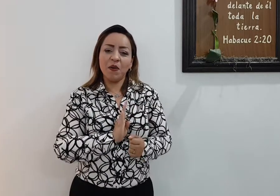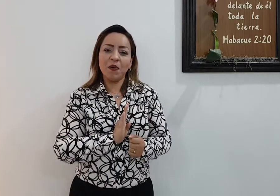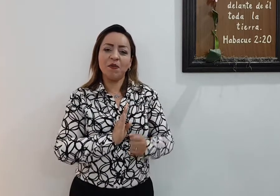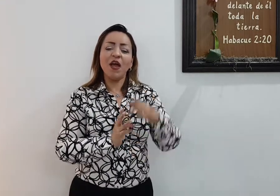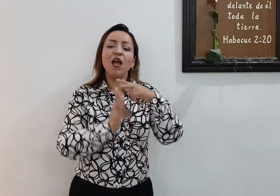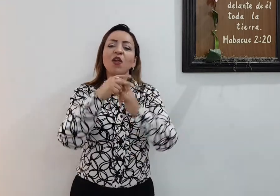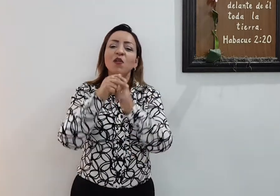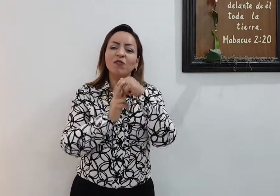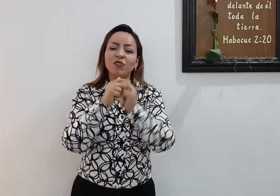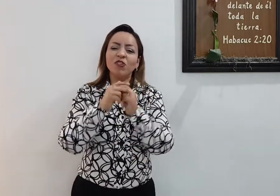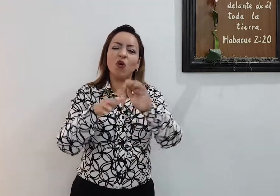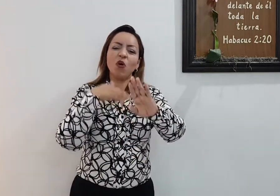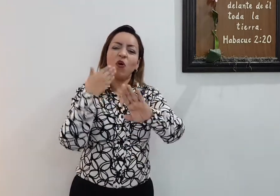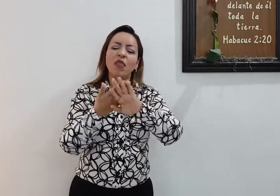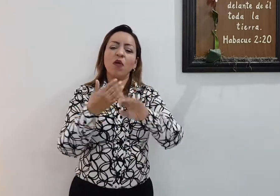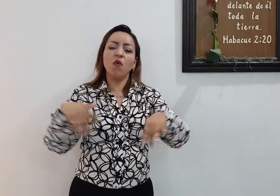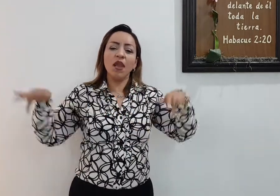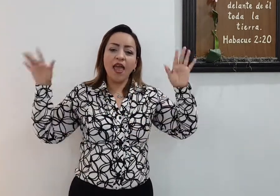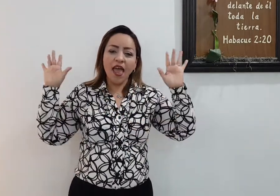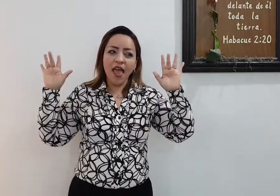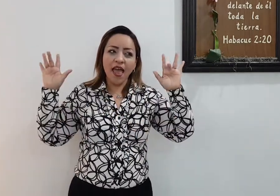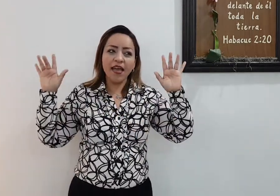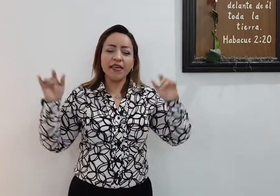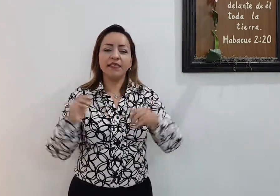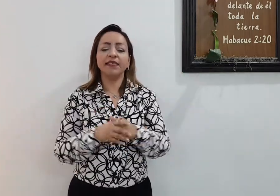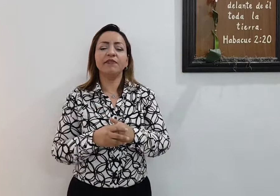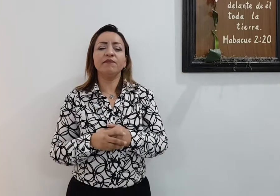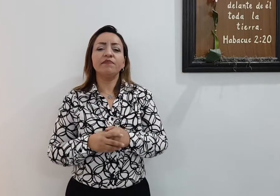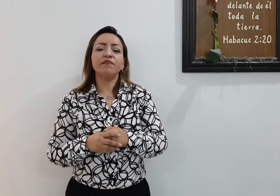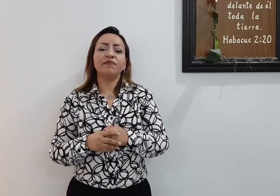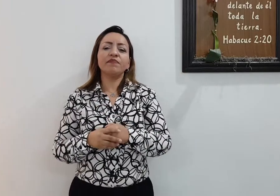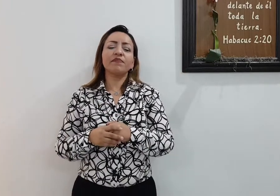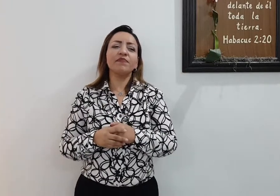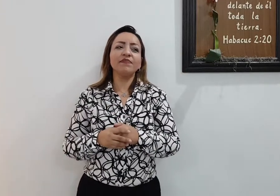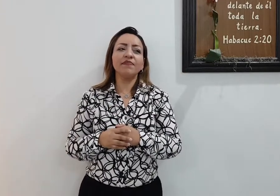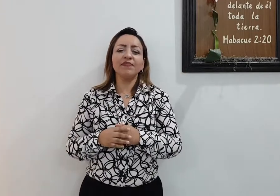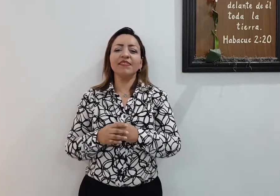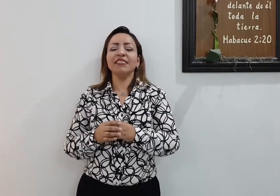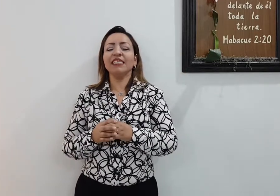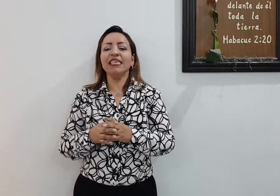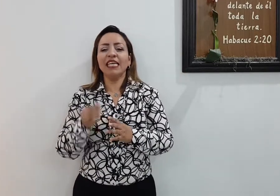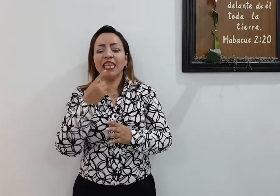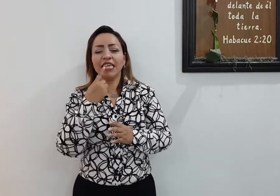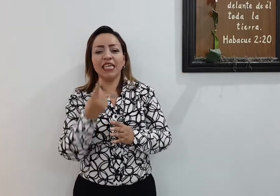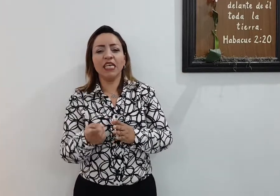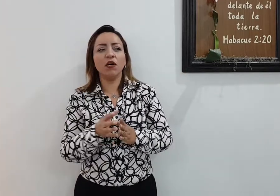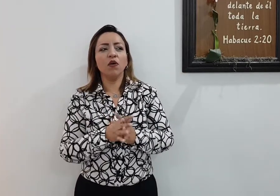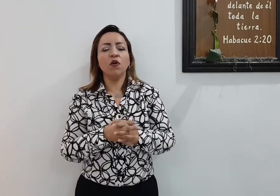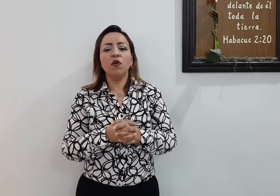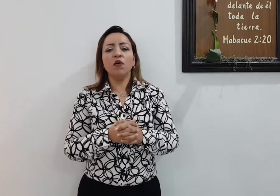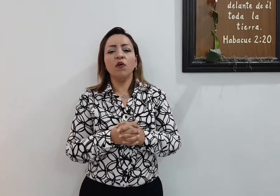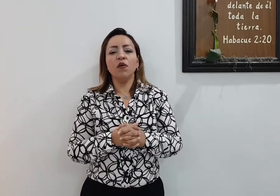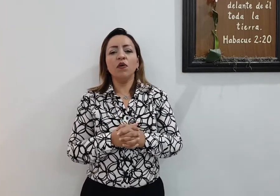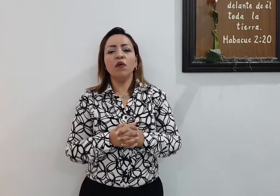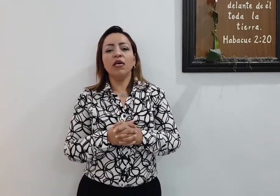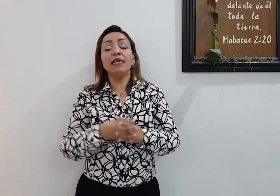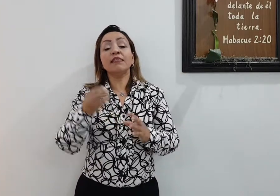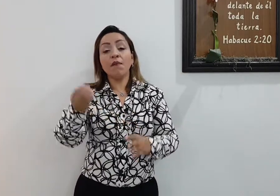me dejes y yo no te voy a soltar hasta que me bendigas. Estaba orando, hermanos, estaba orando y tenía esa lucha.